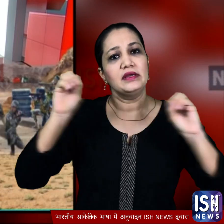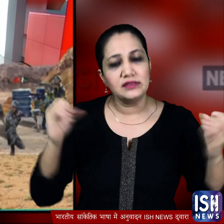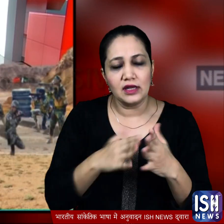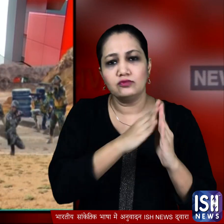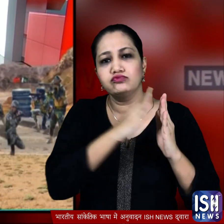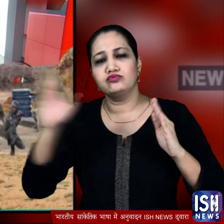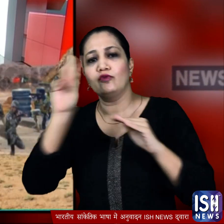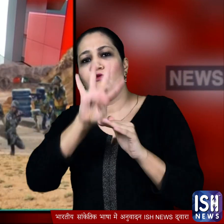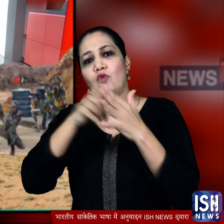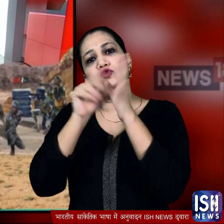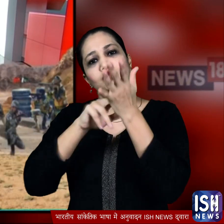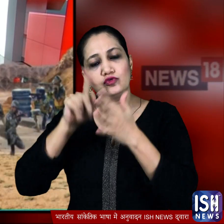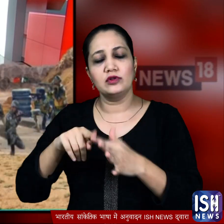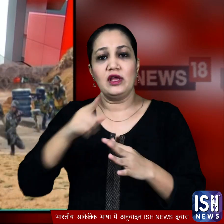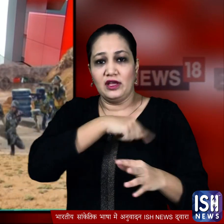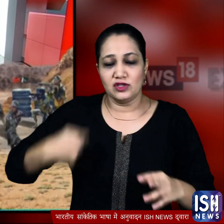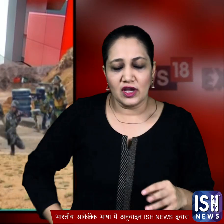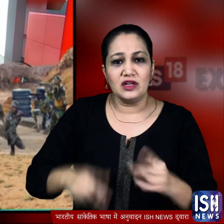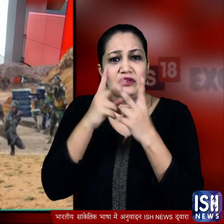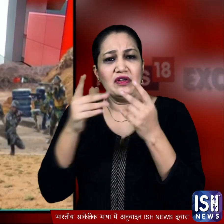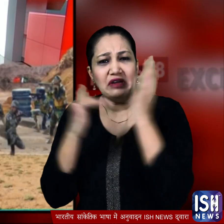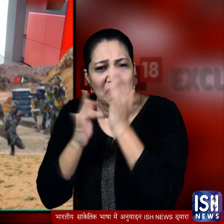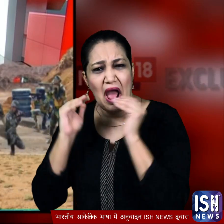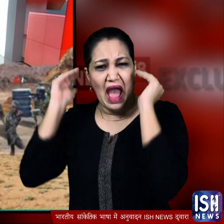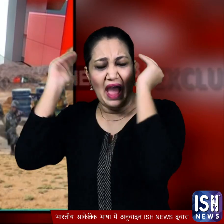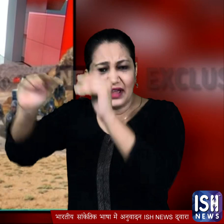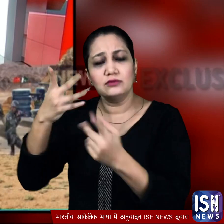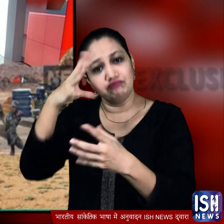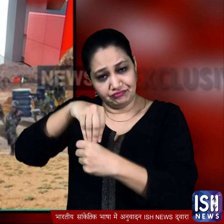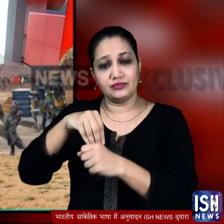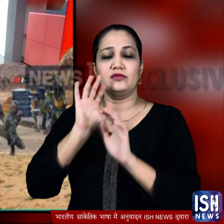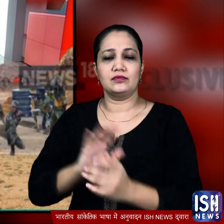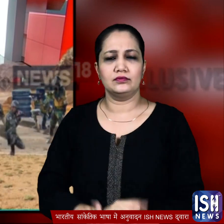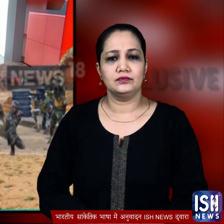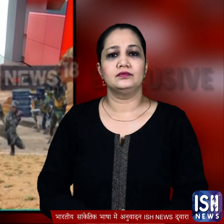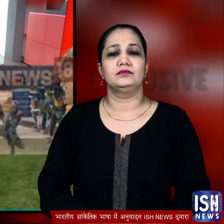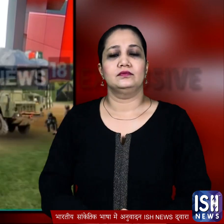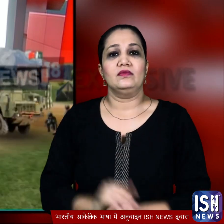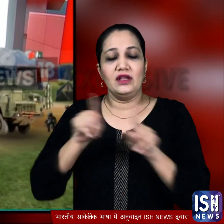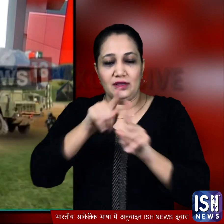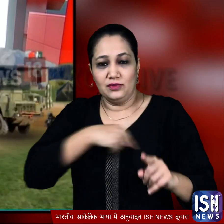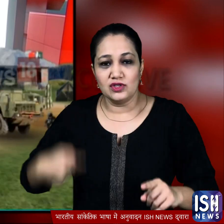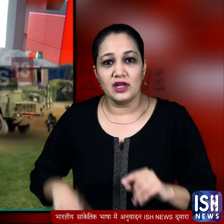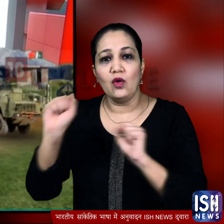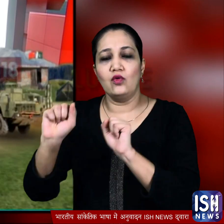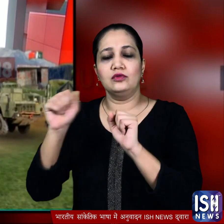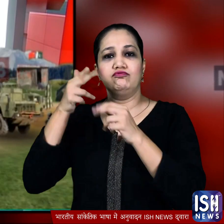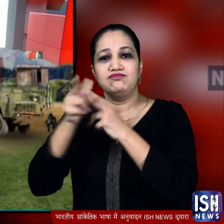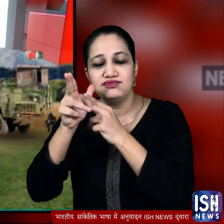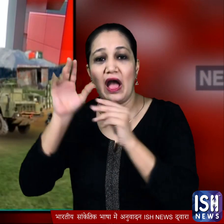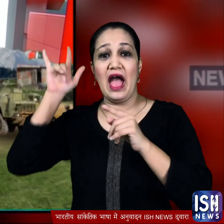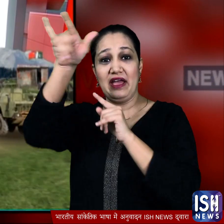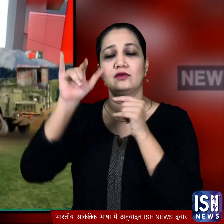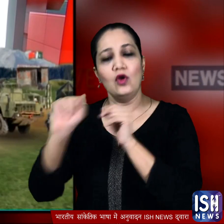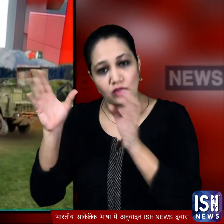हुआ, जो 4 जून तक चलेगा, जिसमें चीन से मिले आधुनिक हथियारों को शामिल किया गया है। और इस अभ्यास में चीन की सेना की 3 एयर